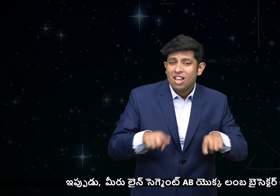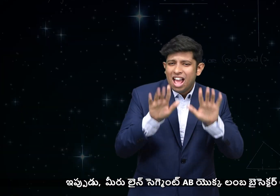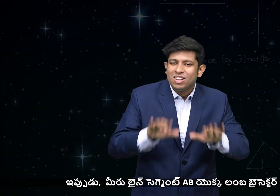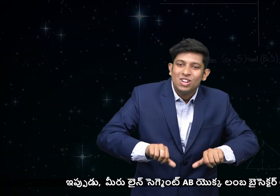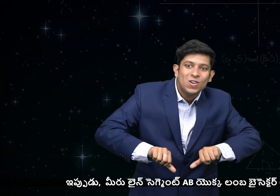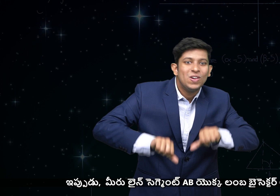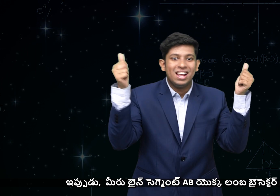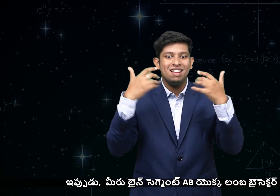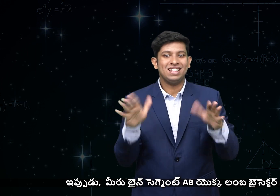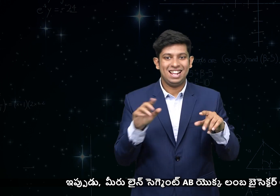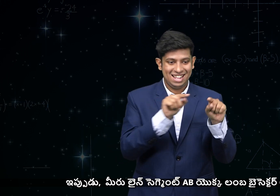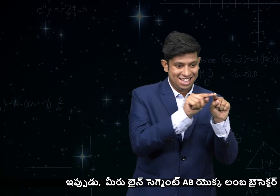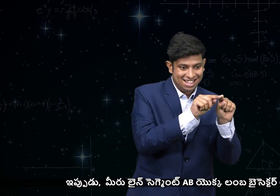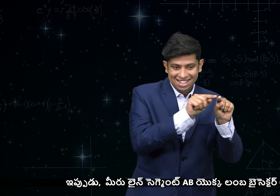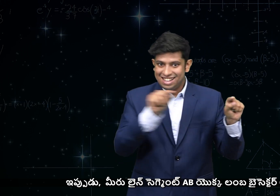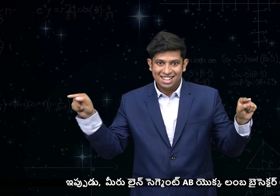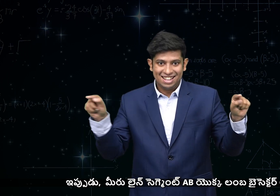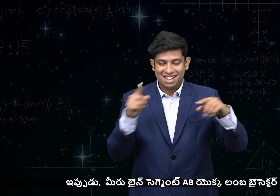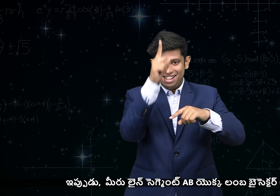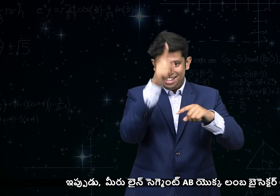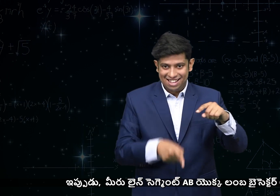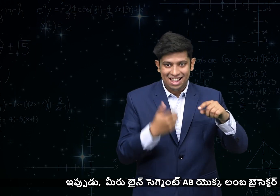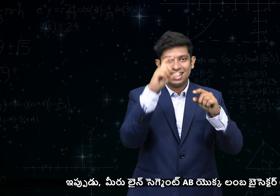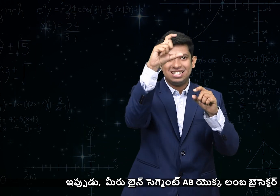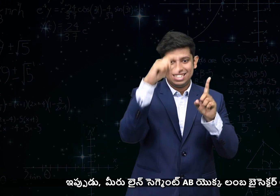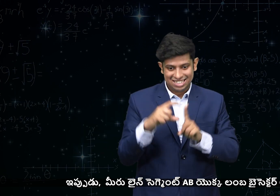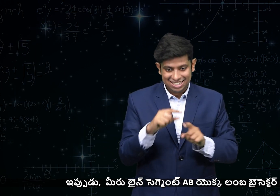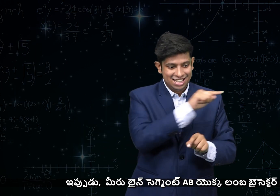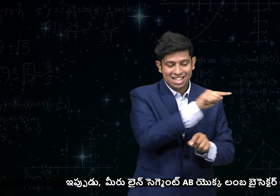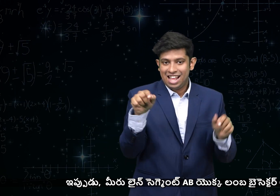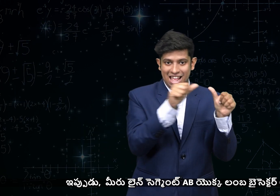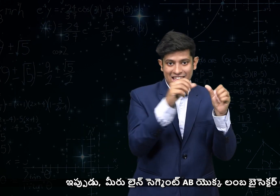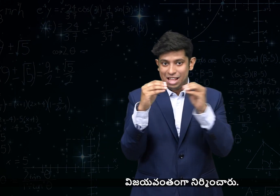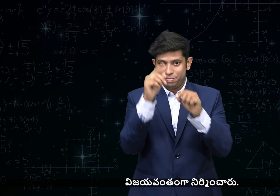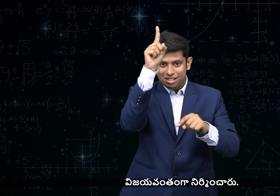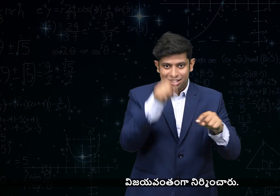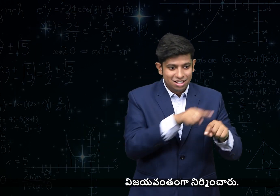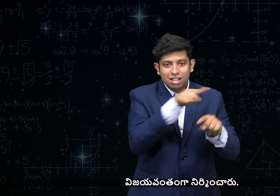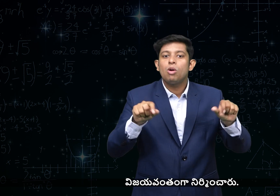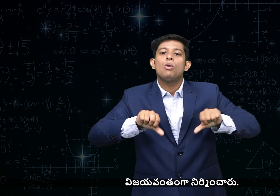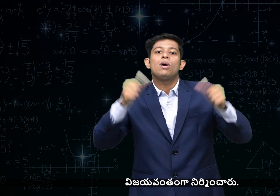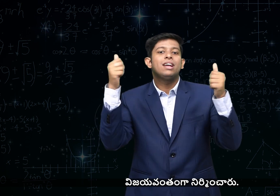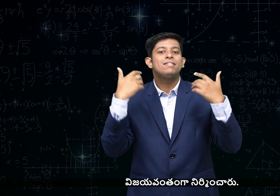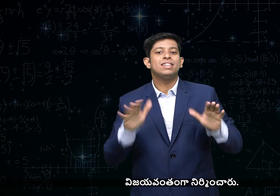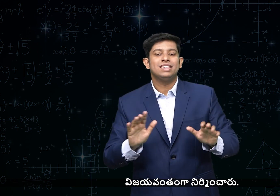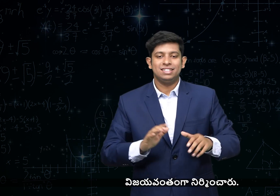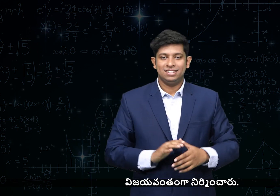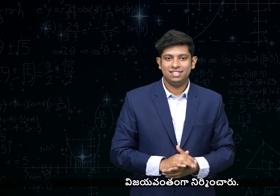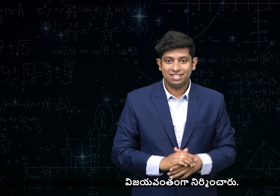ఇప్పుడు మీరు లైన్ సెగ్మెంట్ ఏబి యొక్క లంబ బైసెక్టర్ సిడిని విజయవంతంగా నిర్మించారు.